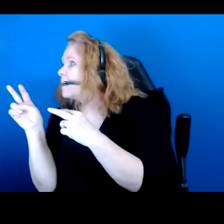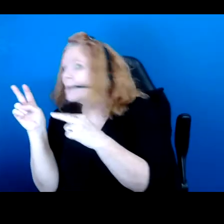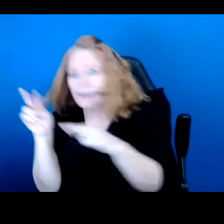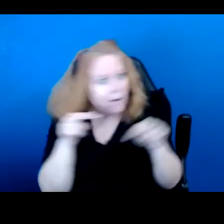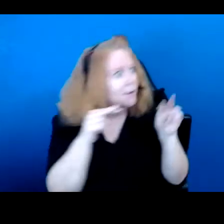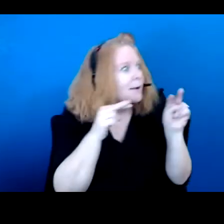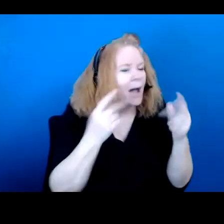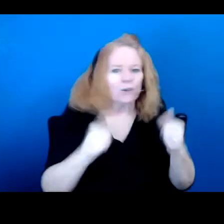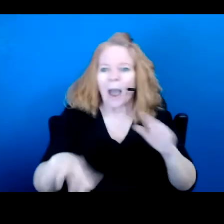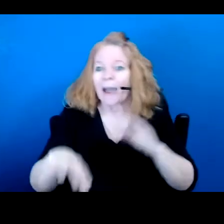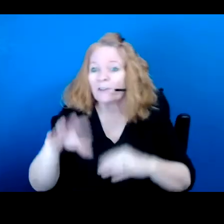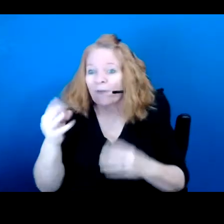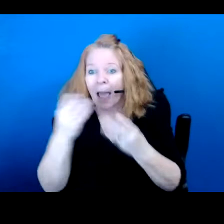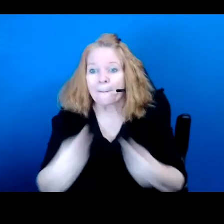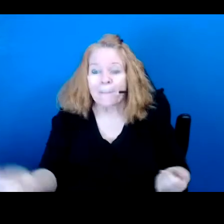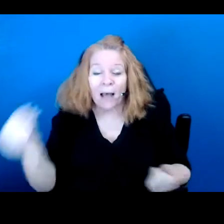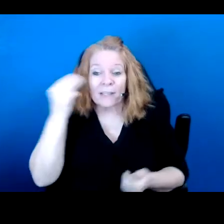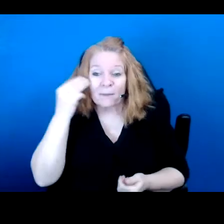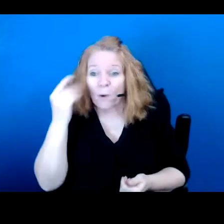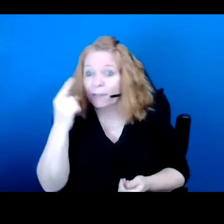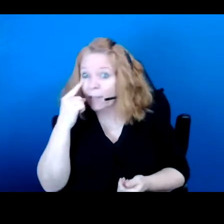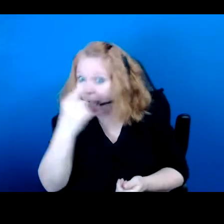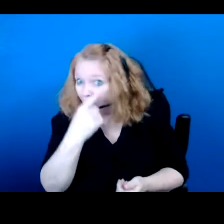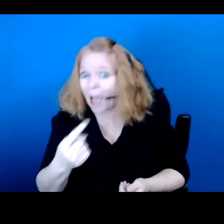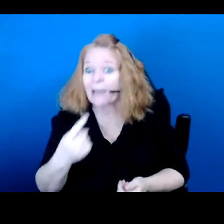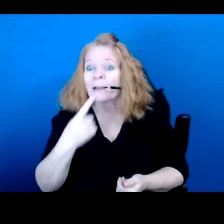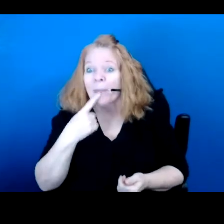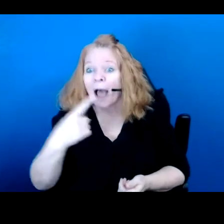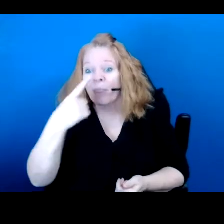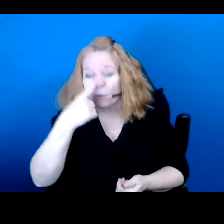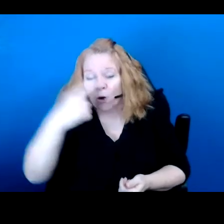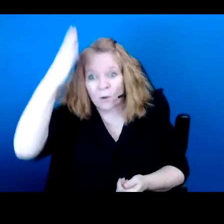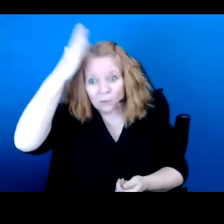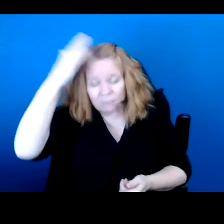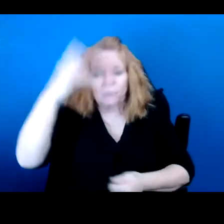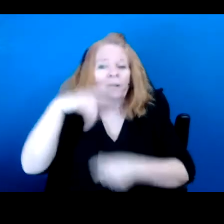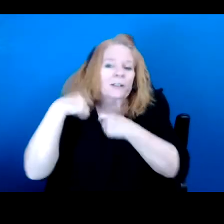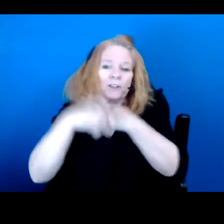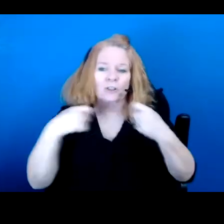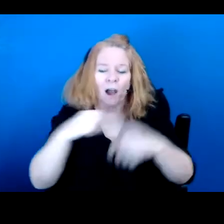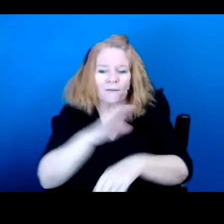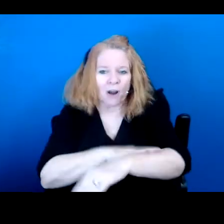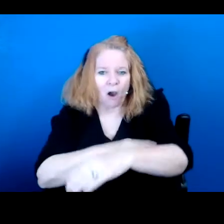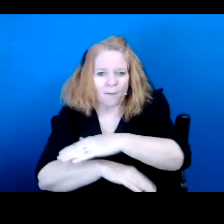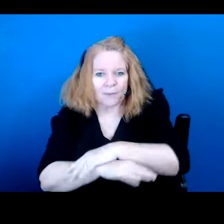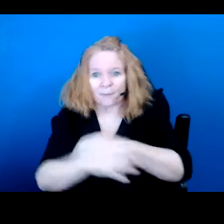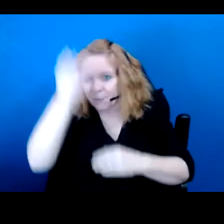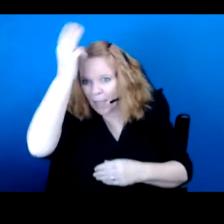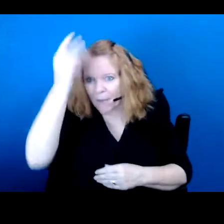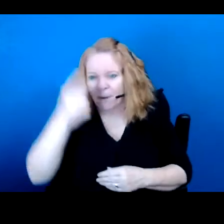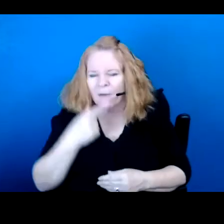izquierda hacia la derecha miraron buscando la nariz el sombrero los ojos de móviles